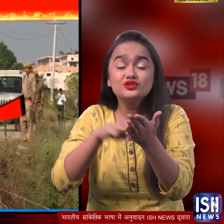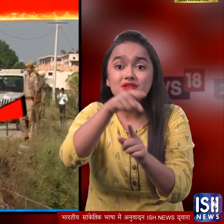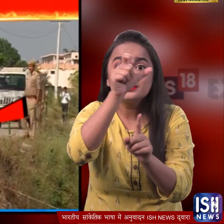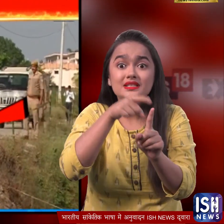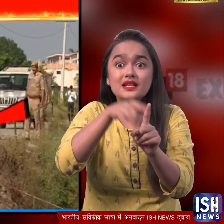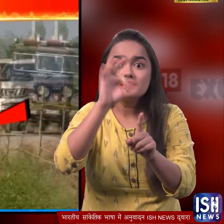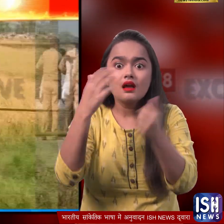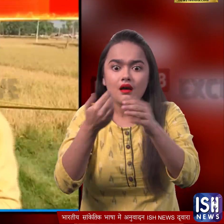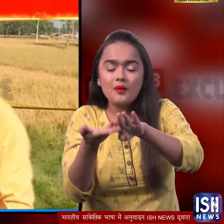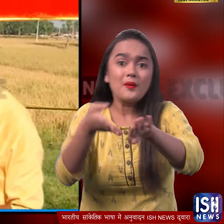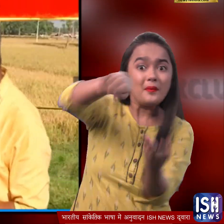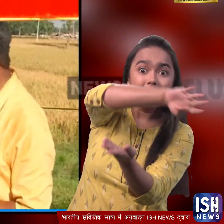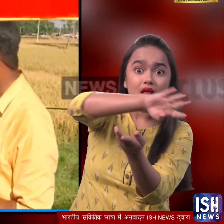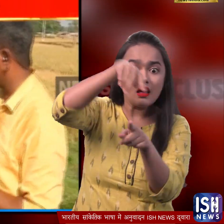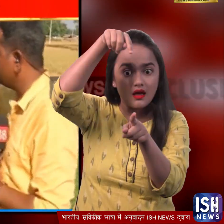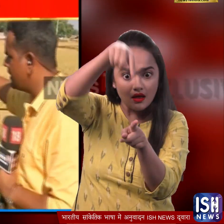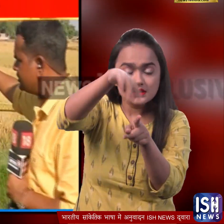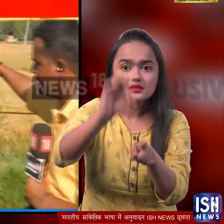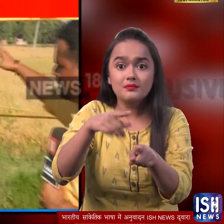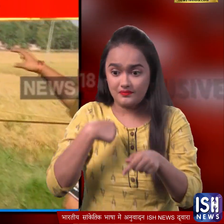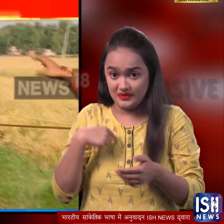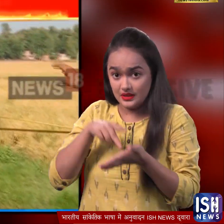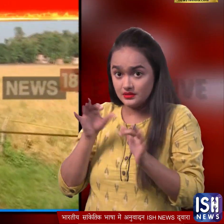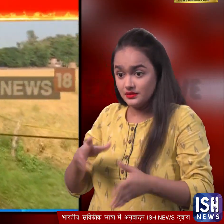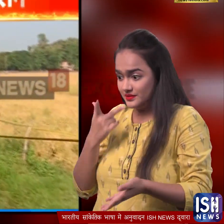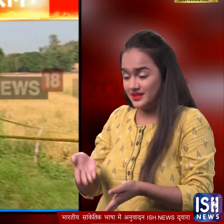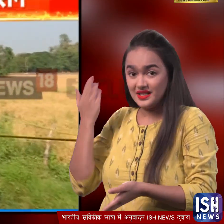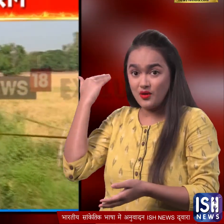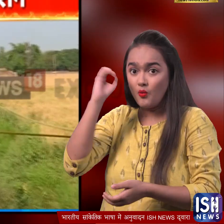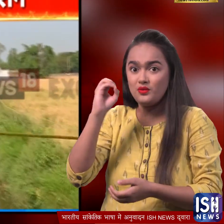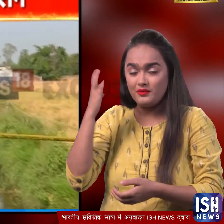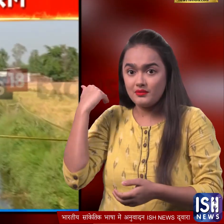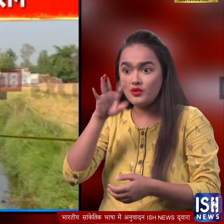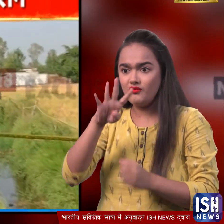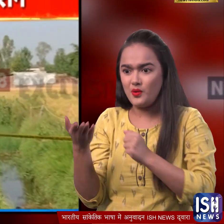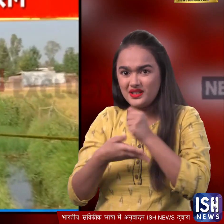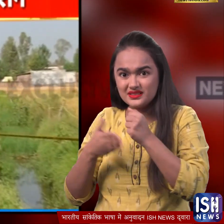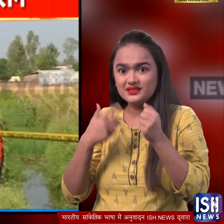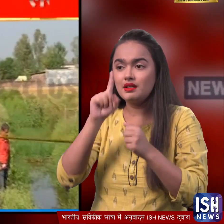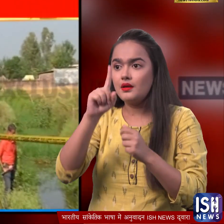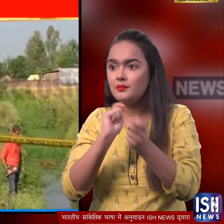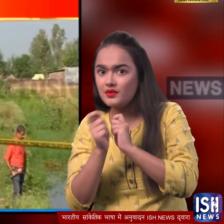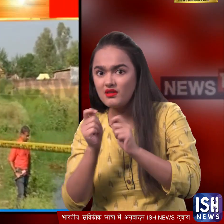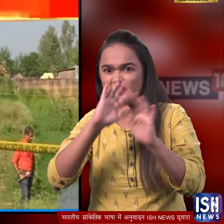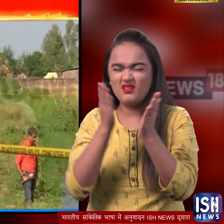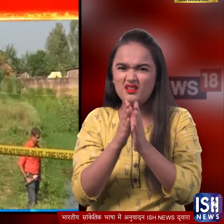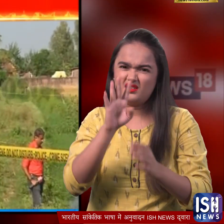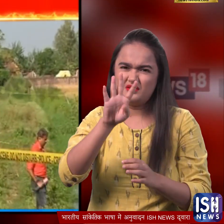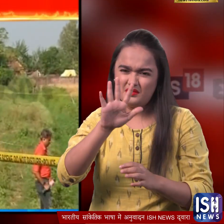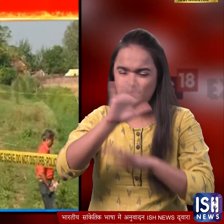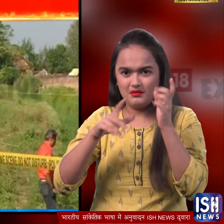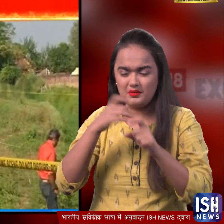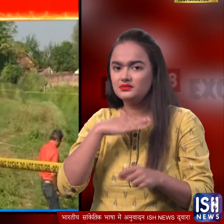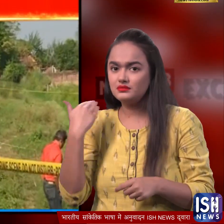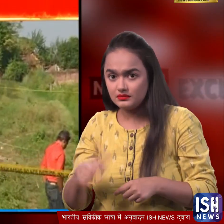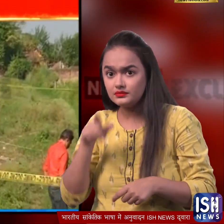की थार पलटी थी। मैं उसी स्थल पर खड़ा हूं जहां बीते 3 अक्टूबर को 4 किसान, एक पत्रकार और 8 लोगों की मौत हुई थी। जो